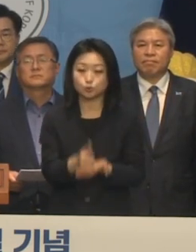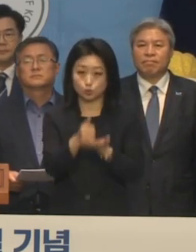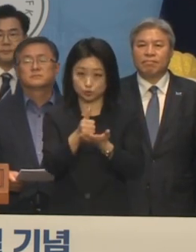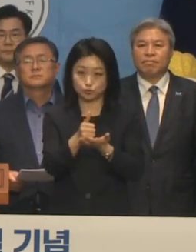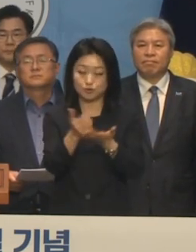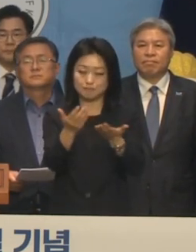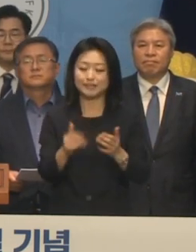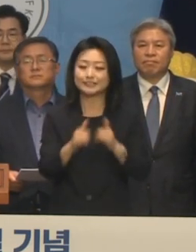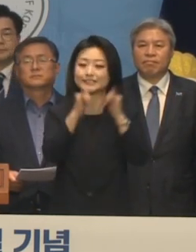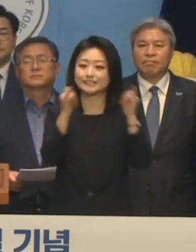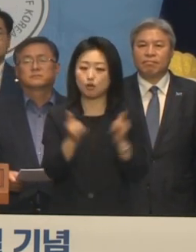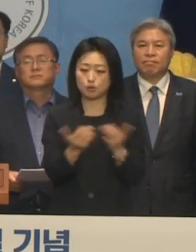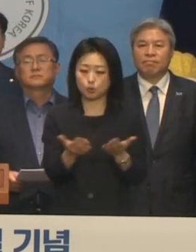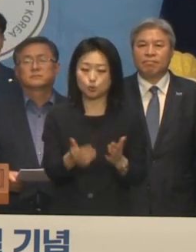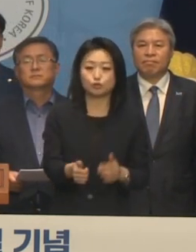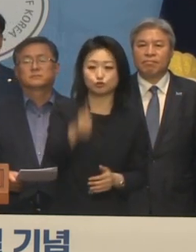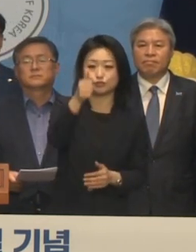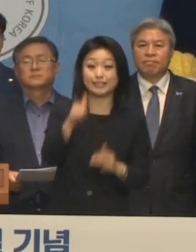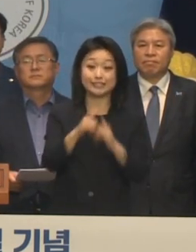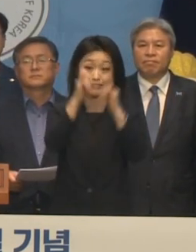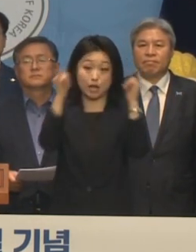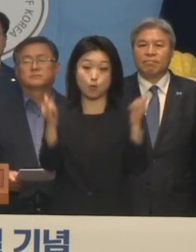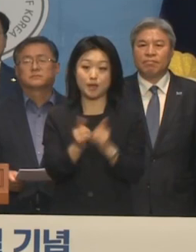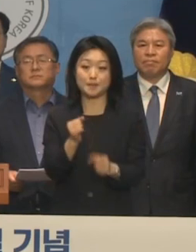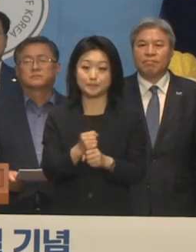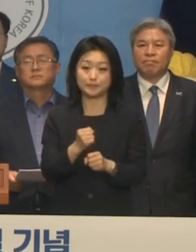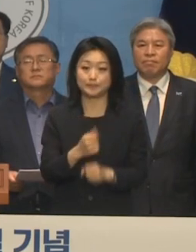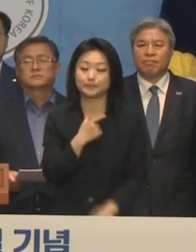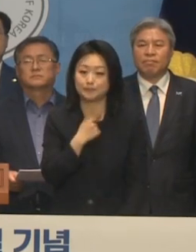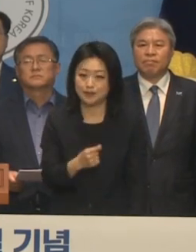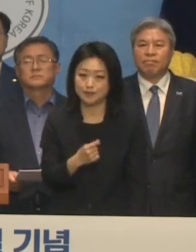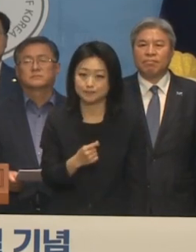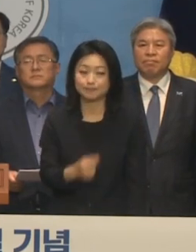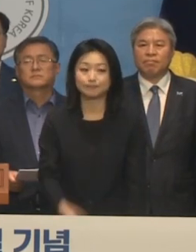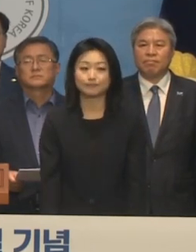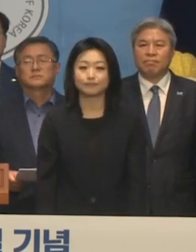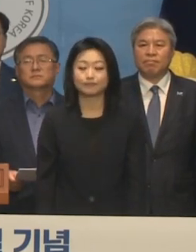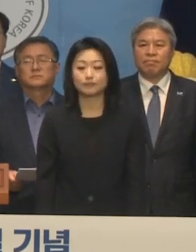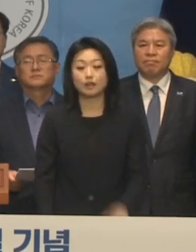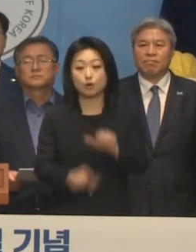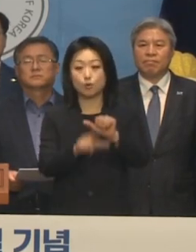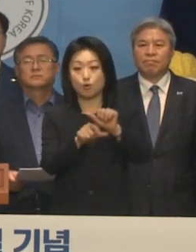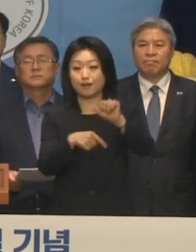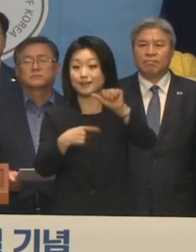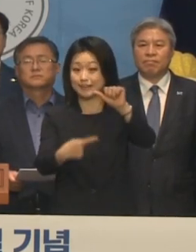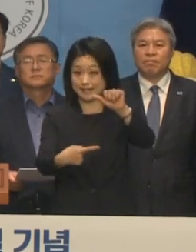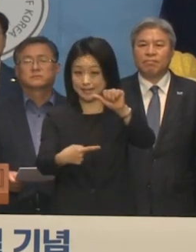사회, 노동이 주인되는 사회 만들어 가겠습니다. 5월 1일이